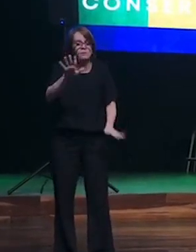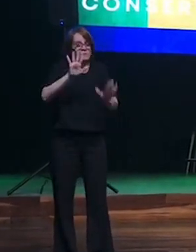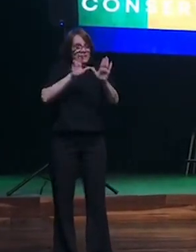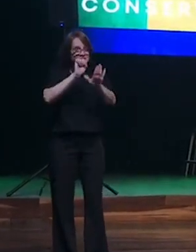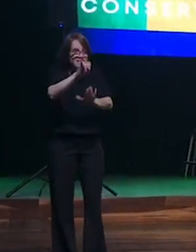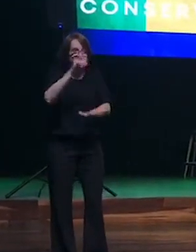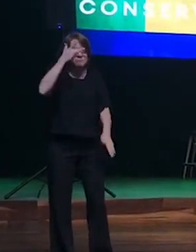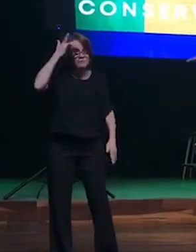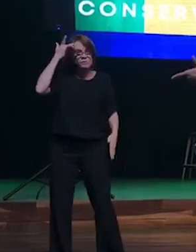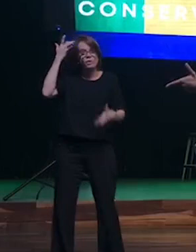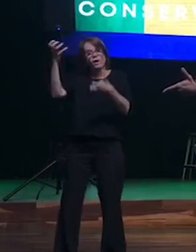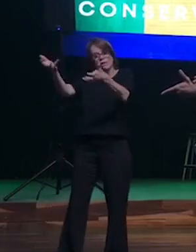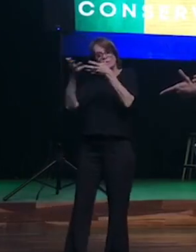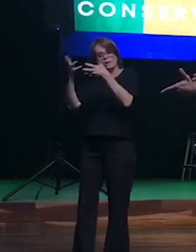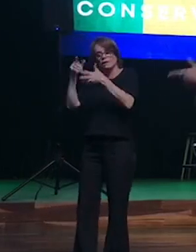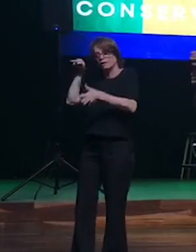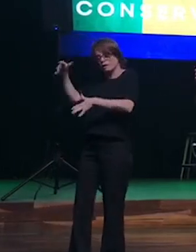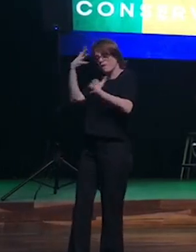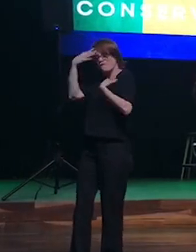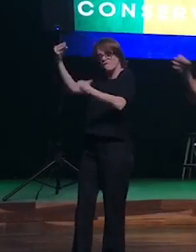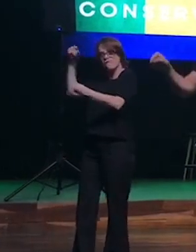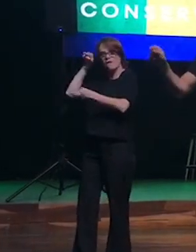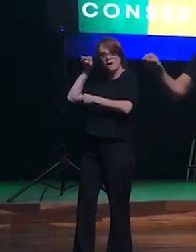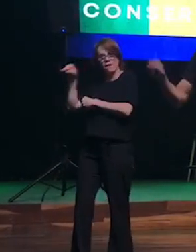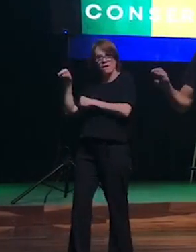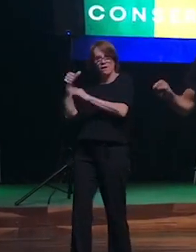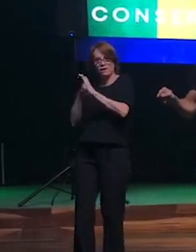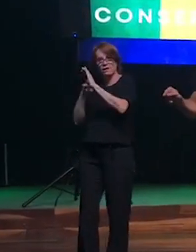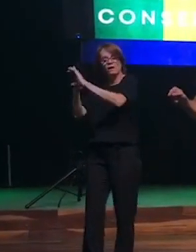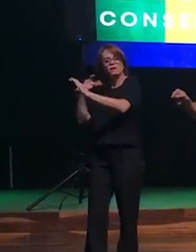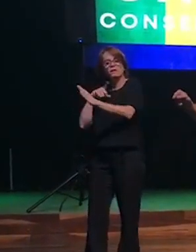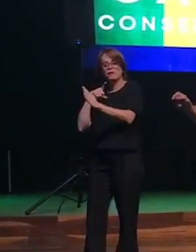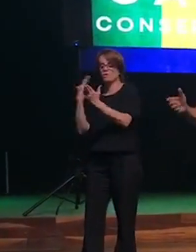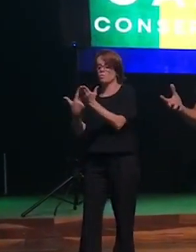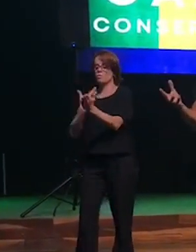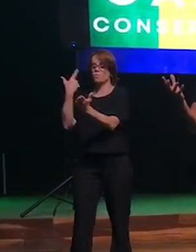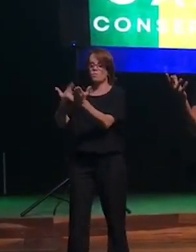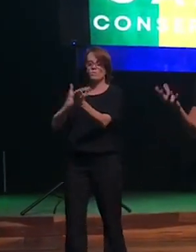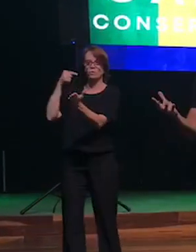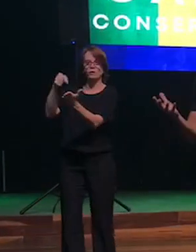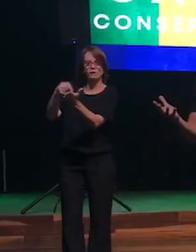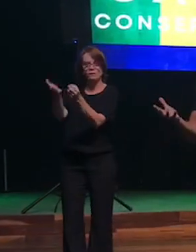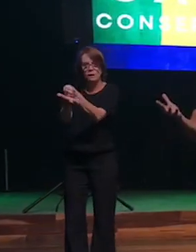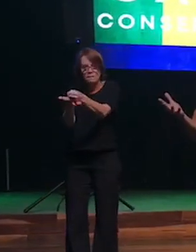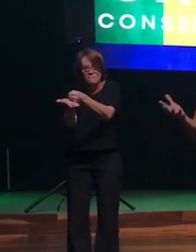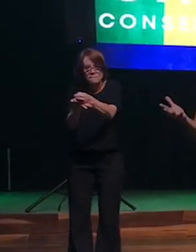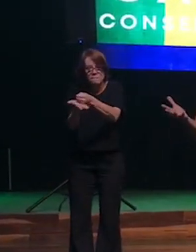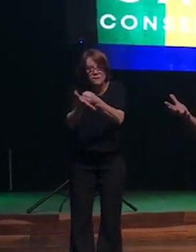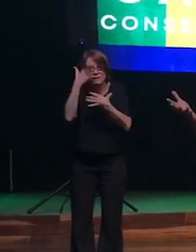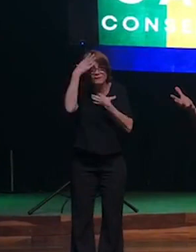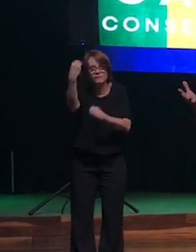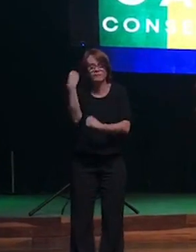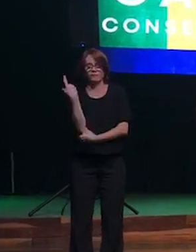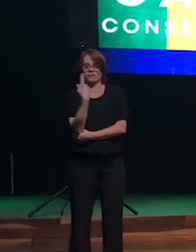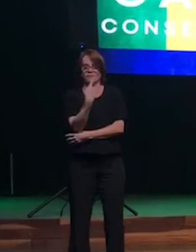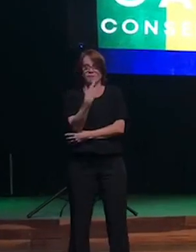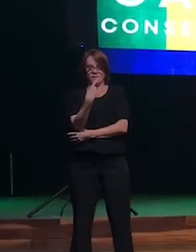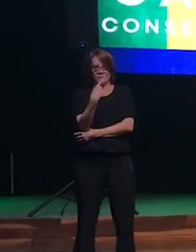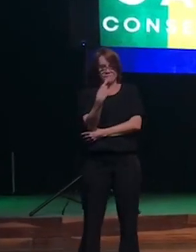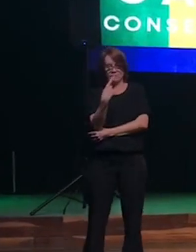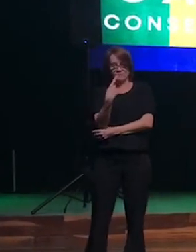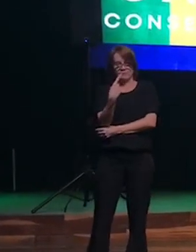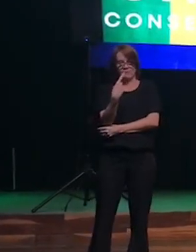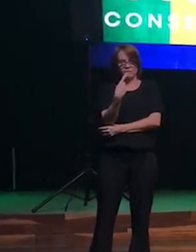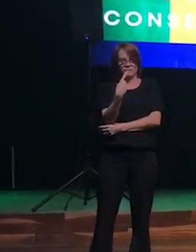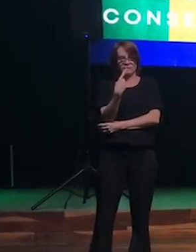pessoa decidiu abraçar aquela fé, ela tem um livro que embasa a fé dela.